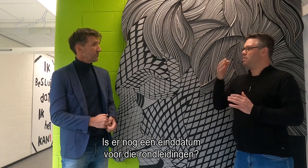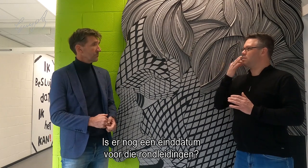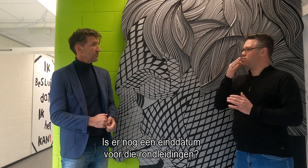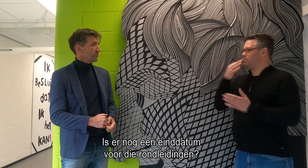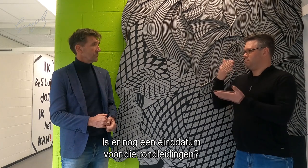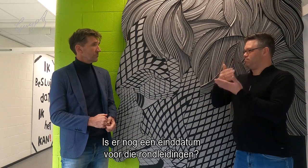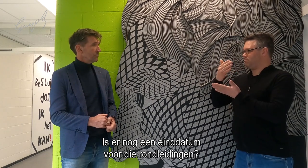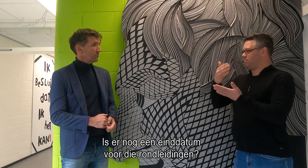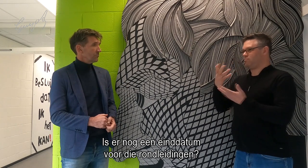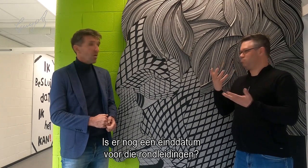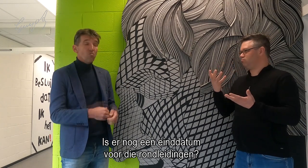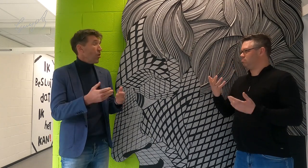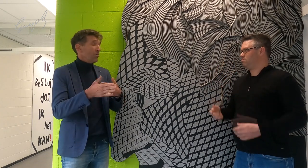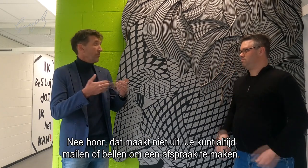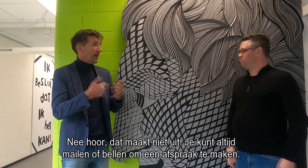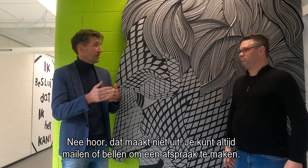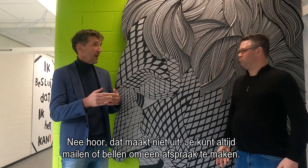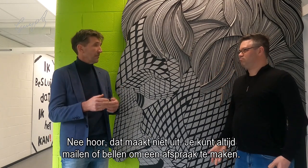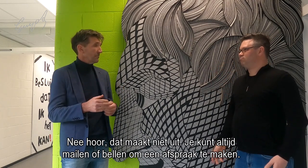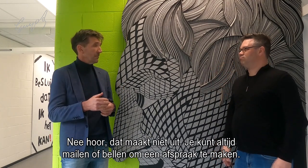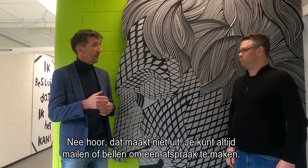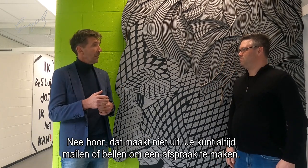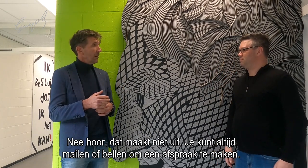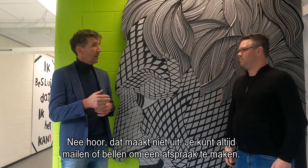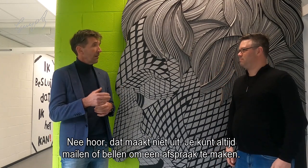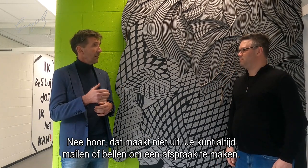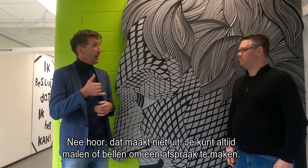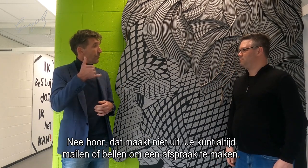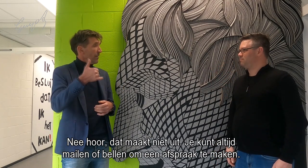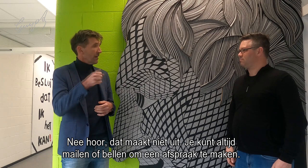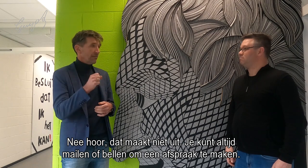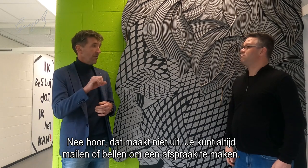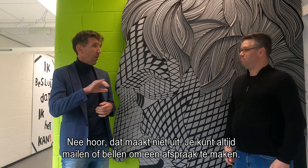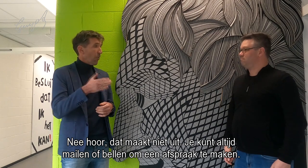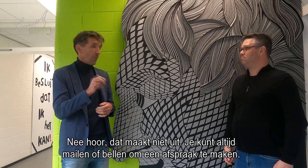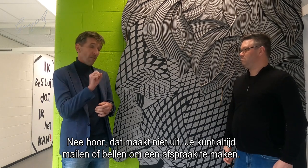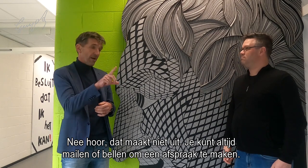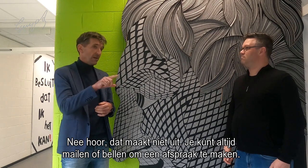die rondleidingen? Nee hoor, dat maakt niet uit. Je kunt altijd mailen of bellen om een afspraak te maken.